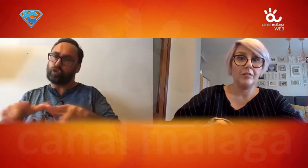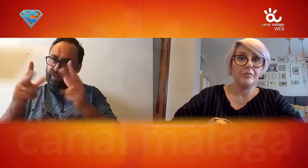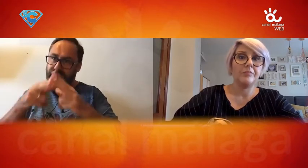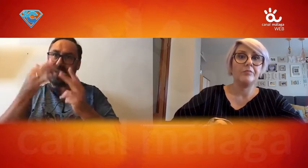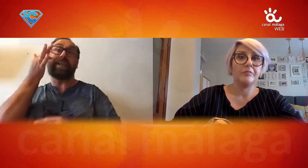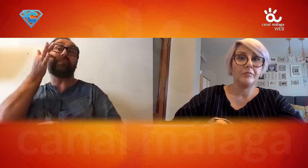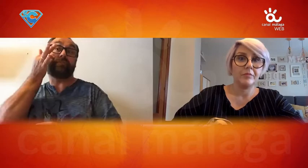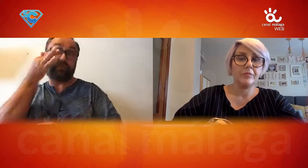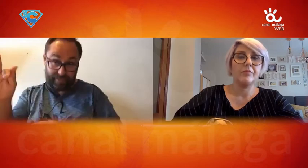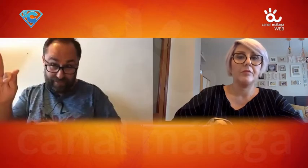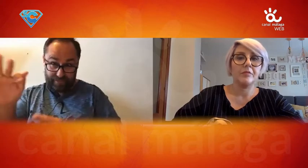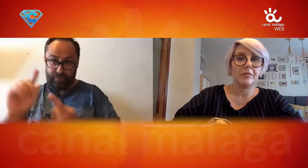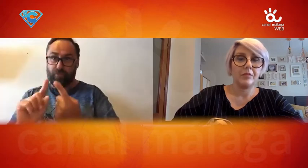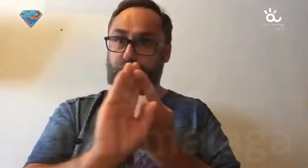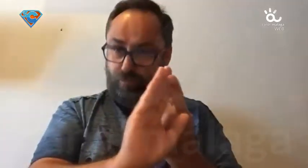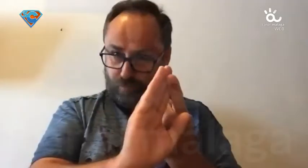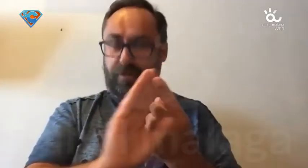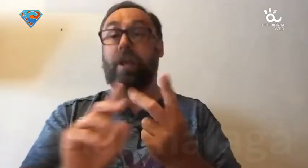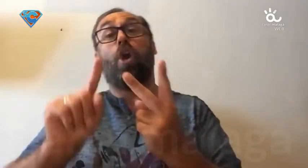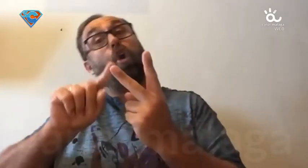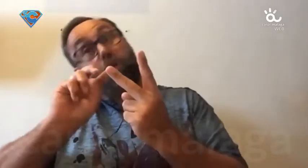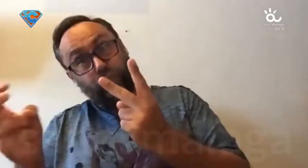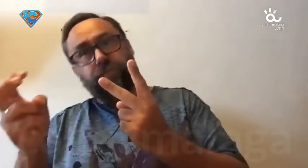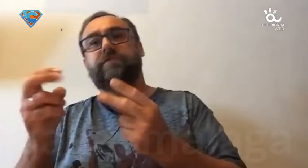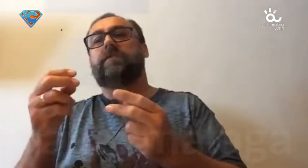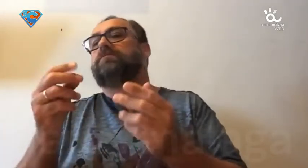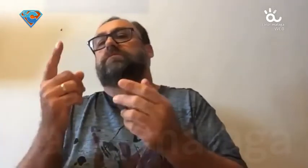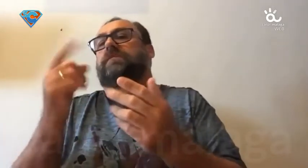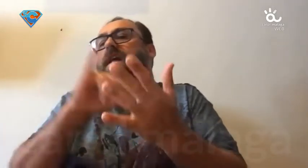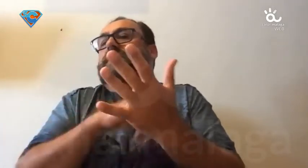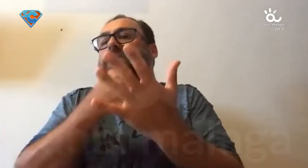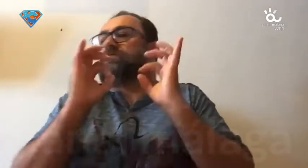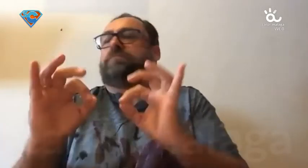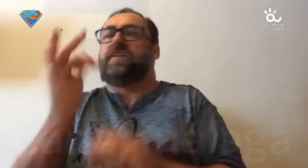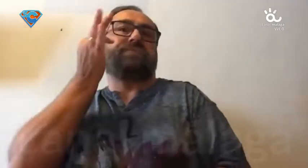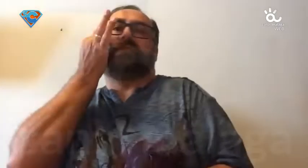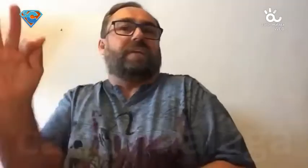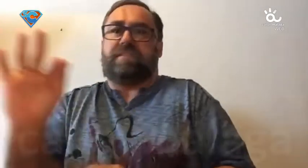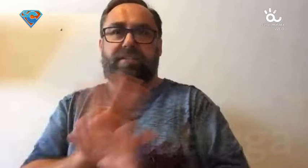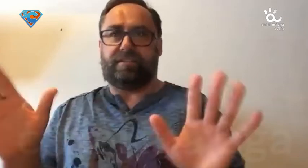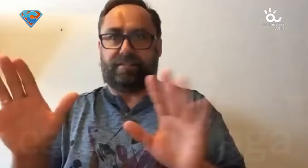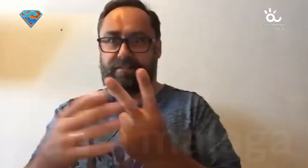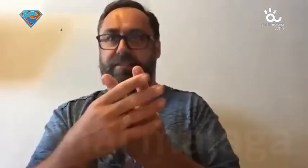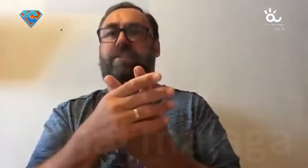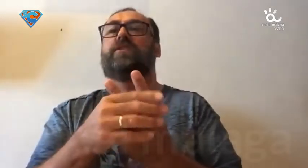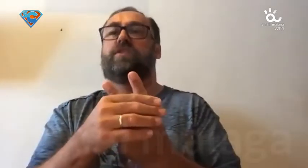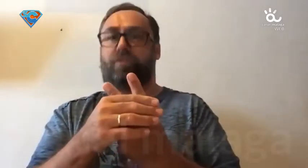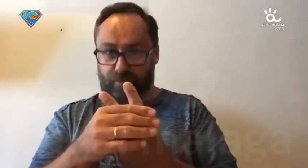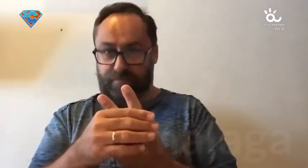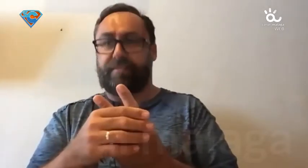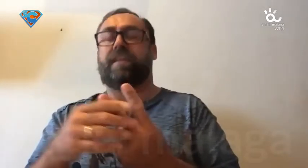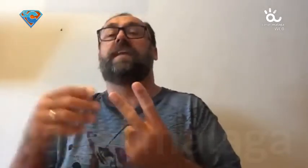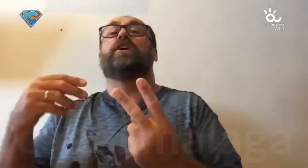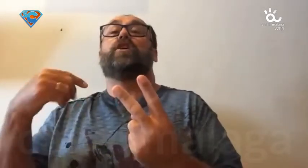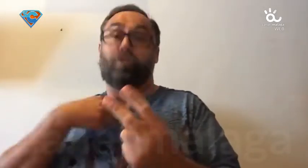caso, más sobre temas sociales, el francés se utiliza para eso. Después hay otra